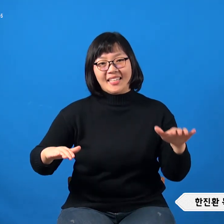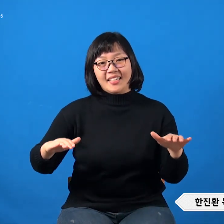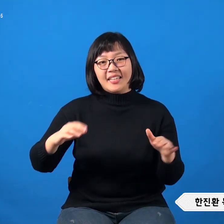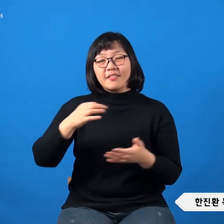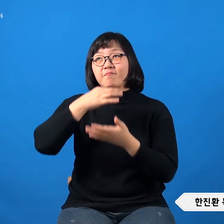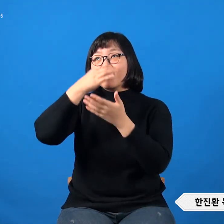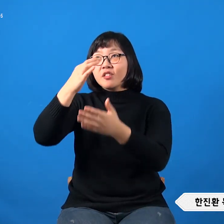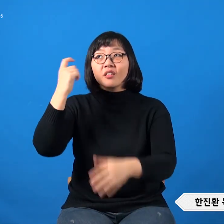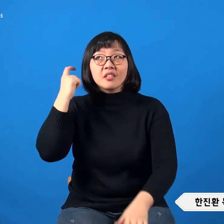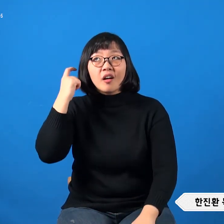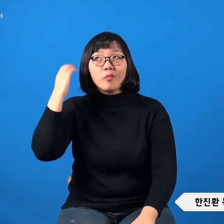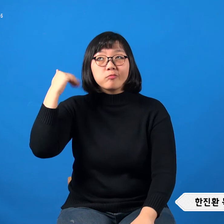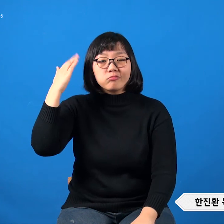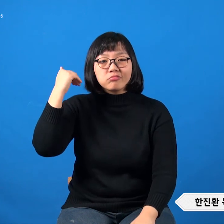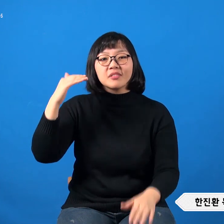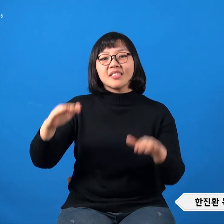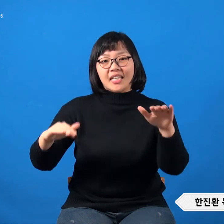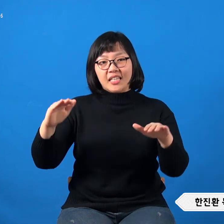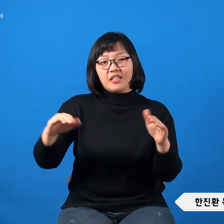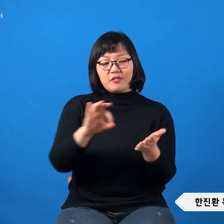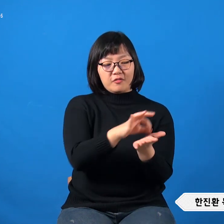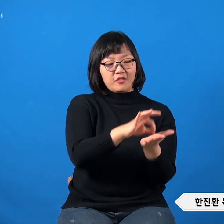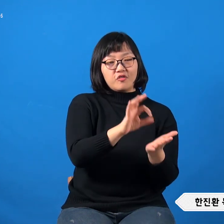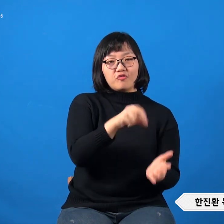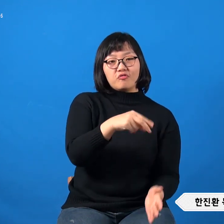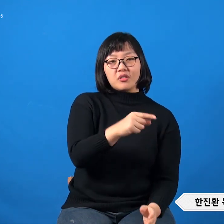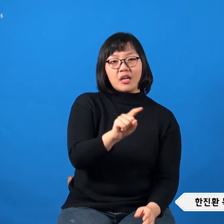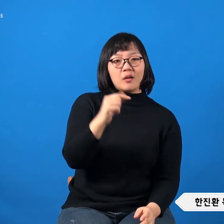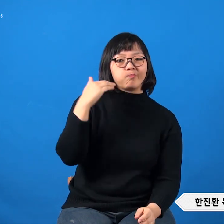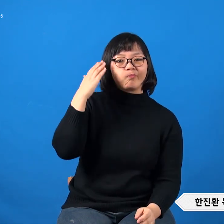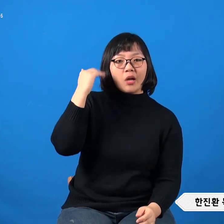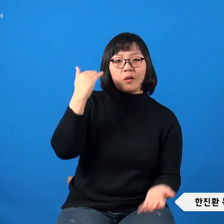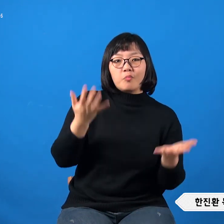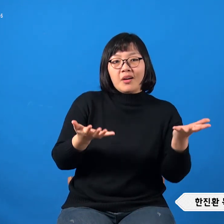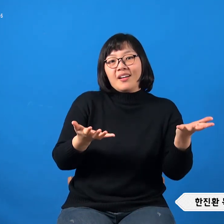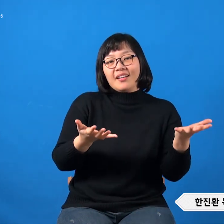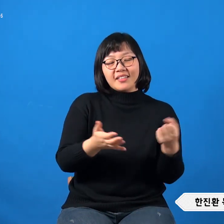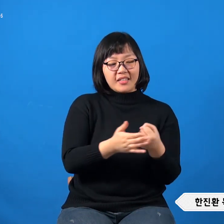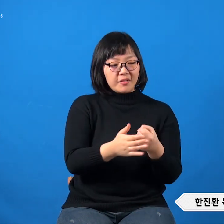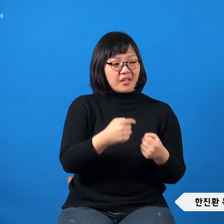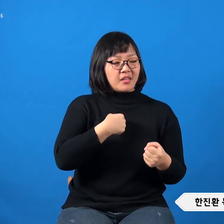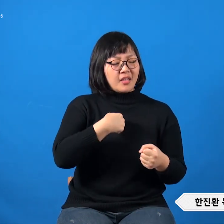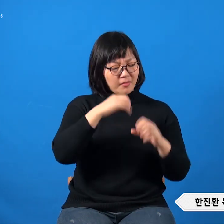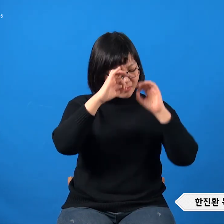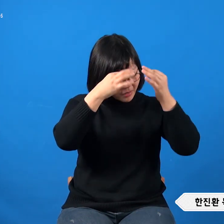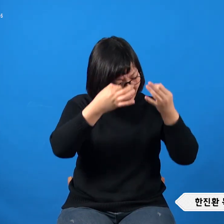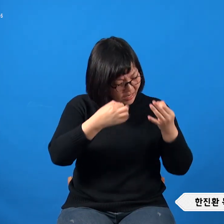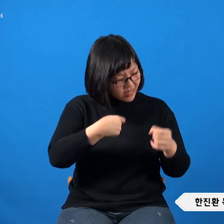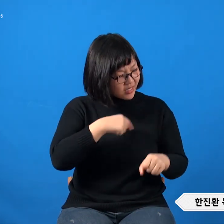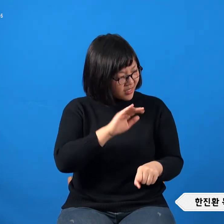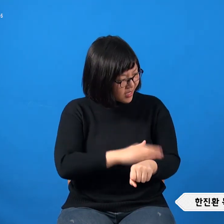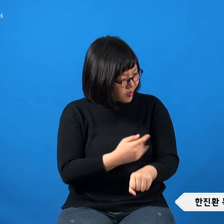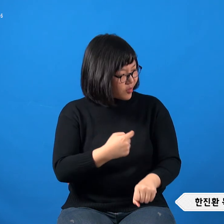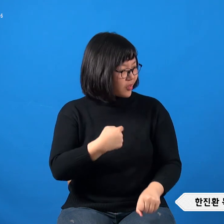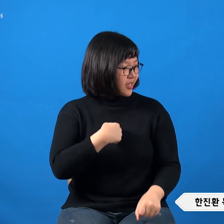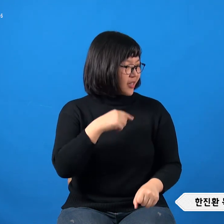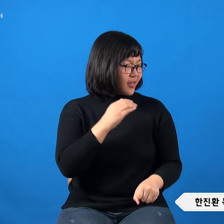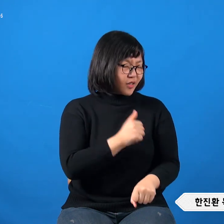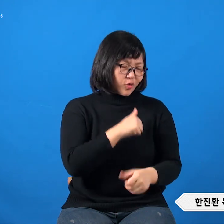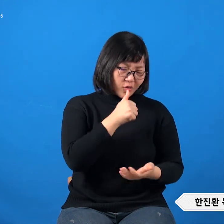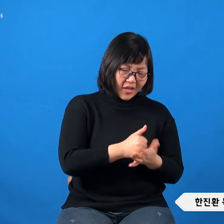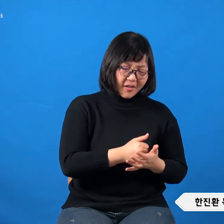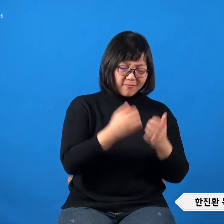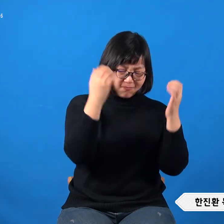차이지요. 가룟 유다는 그 음성을 듣지를 못했습니다. 그래서 그저 자기 행위만을 바라보면서